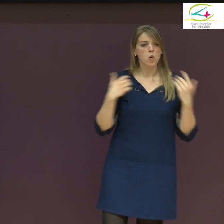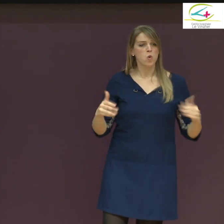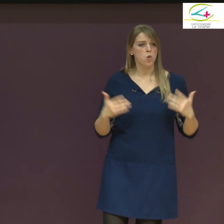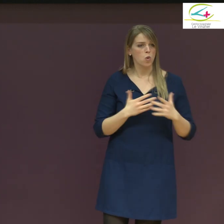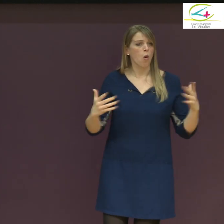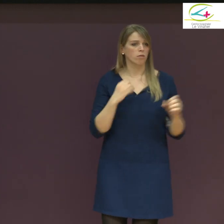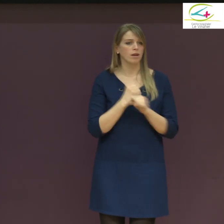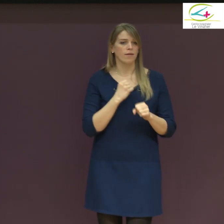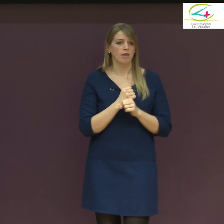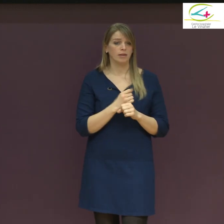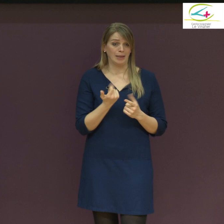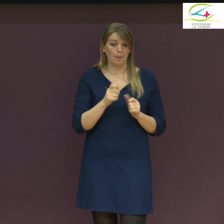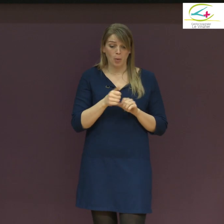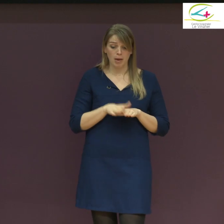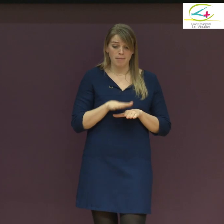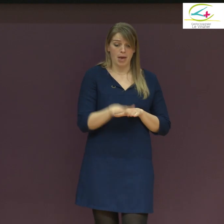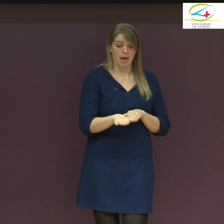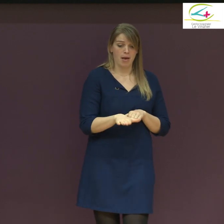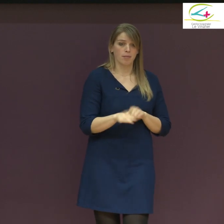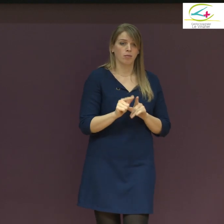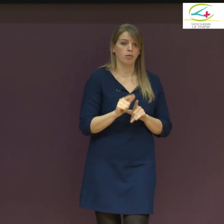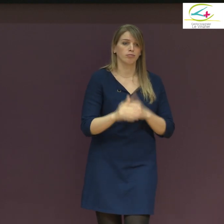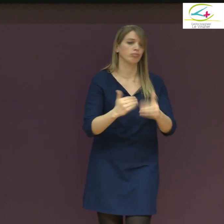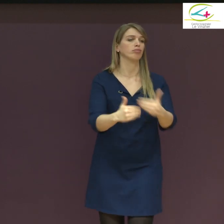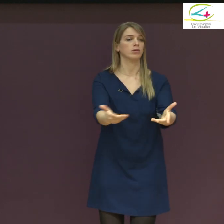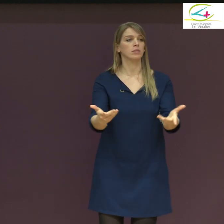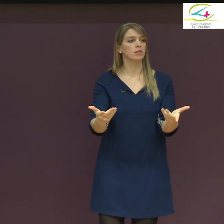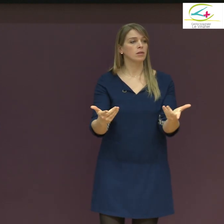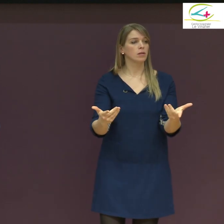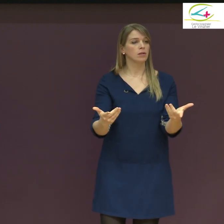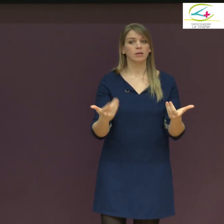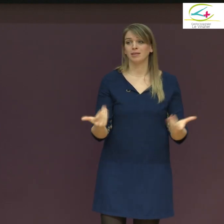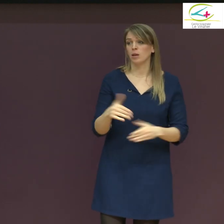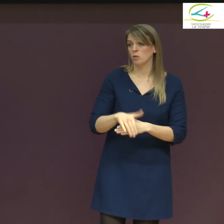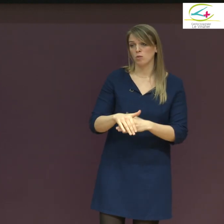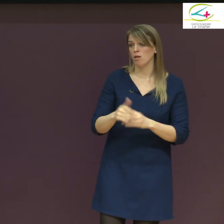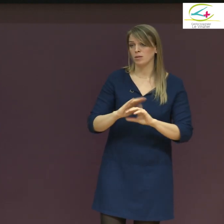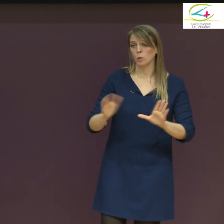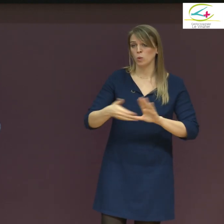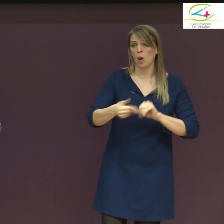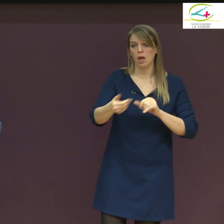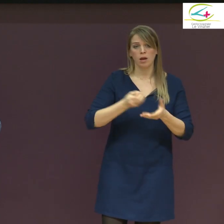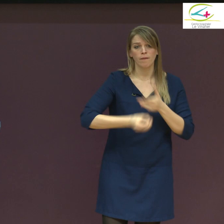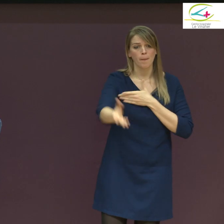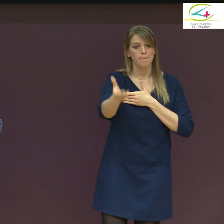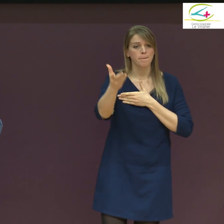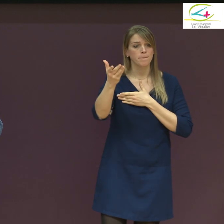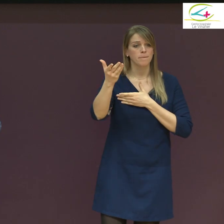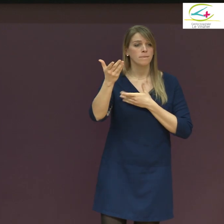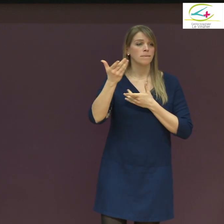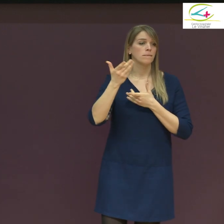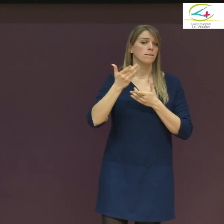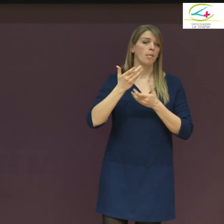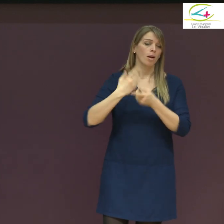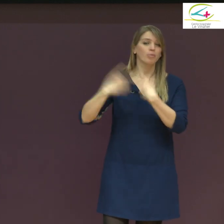première pierre pour la suite. Vous voyez? Et on va vous apprendre que ça, ce soir. Après, il faut être professionnel de